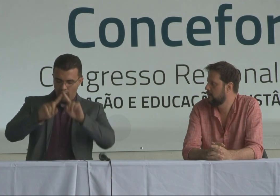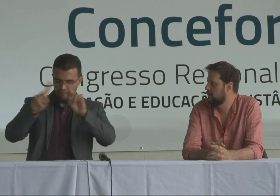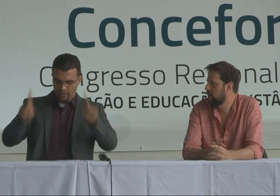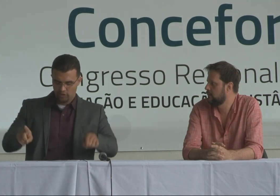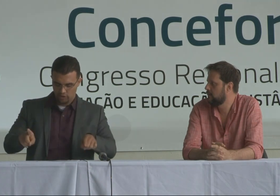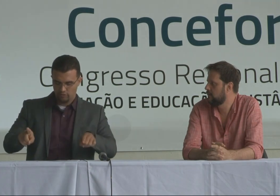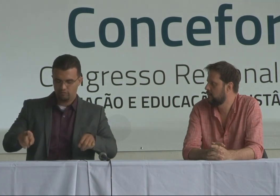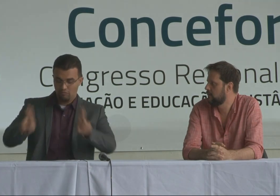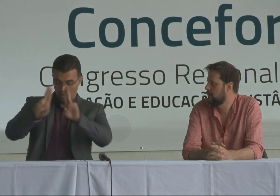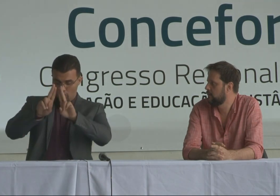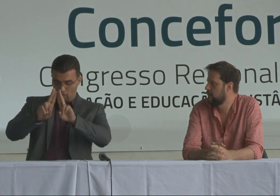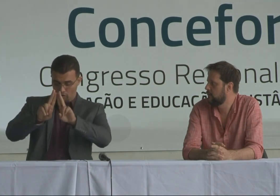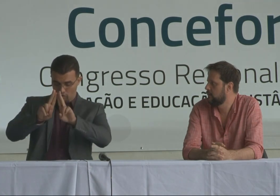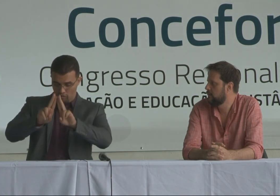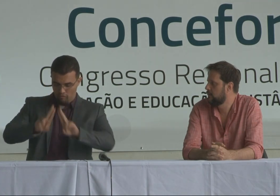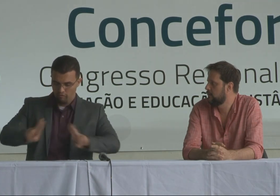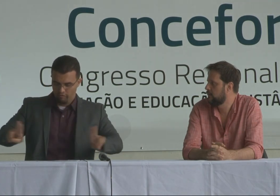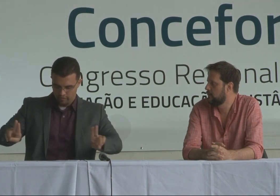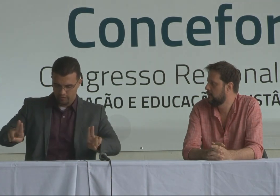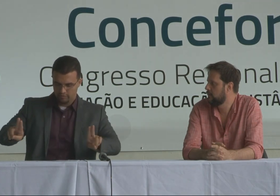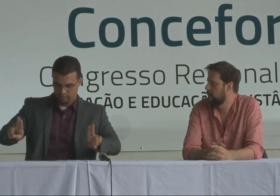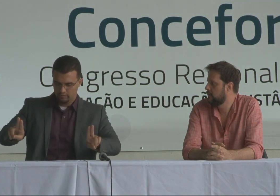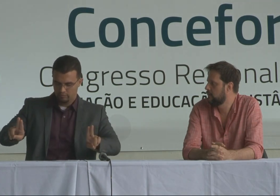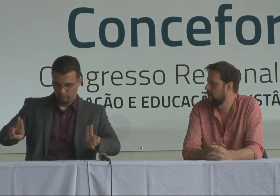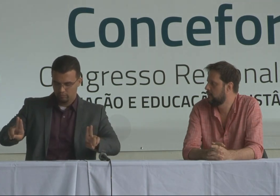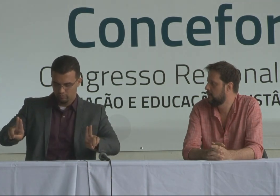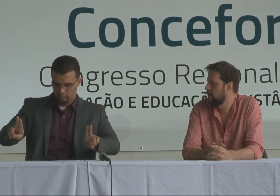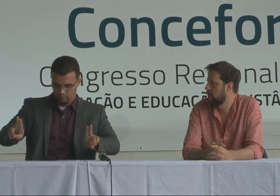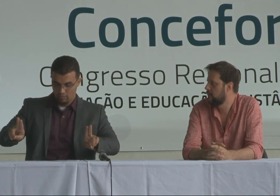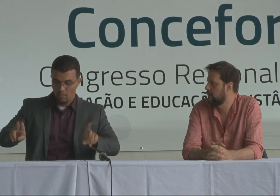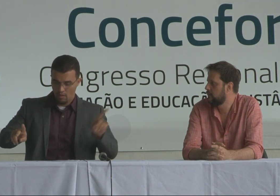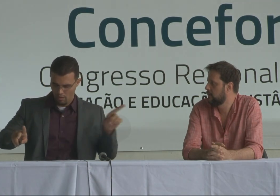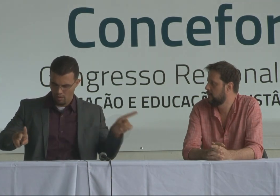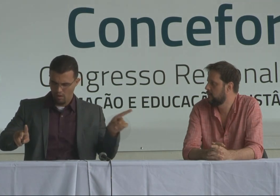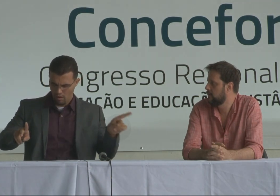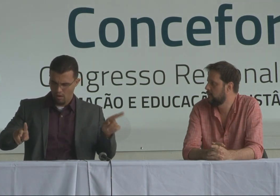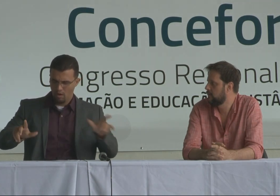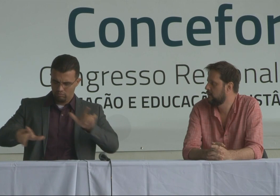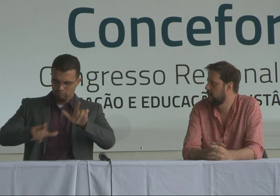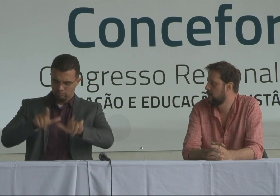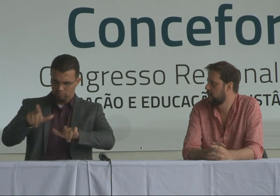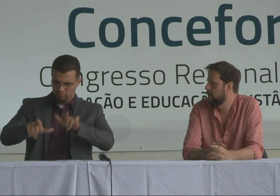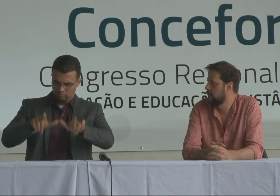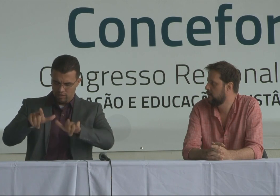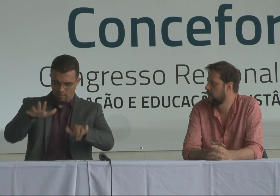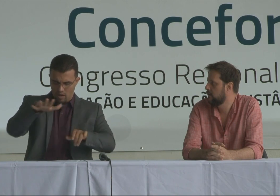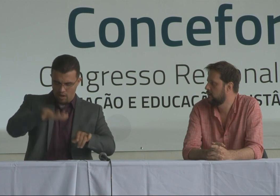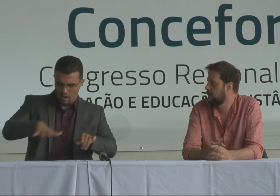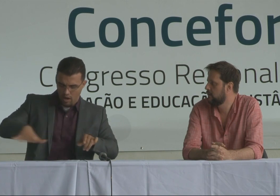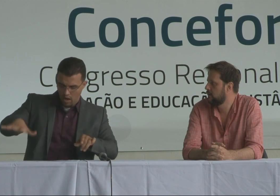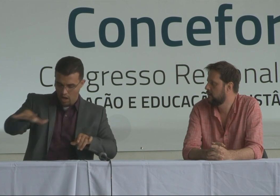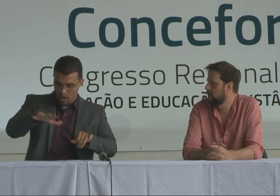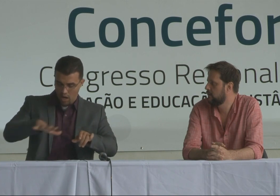Então, agora o professor I.E.T. Chico, por causa dos professores da Universidade Federal de Santa Catarina, e ele trabalha